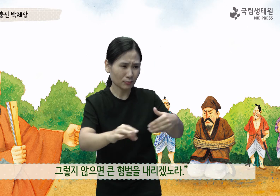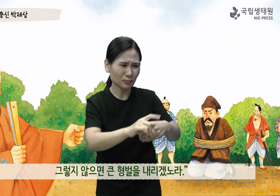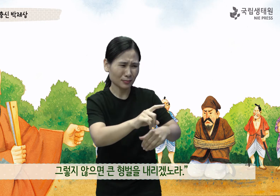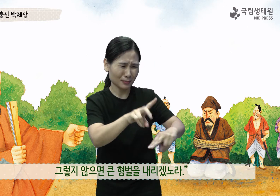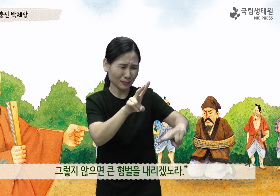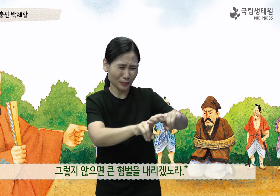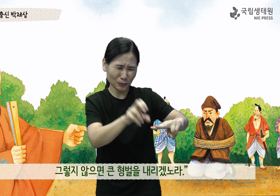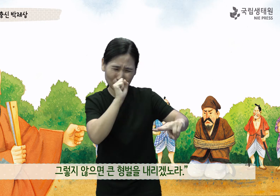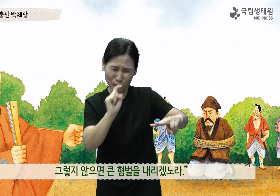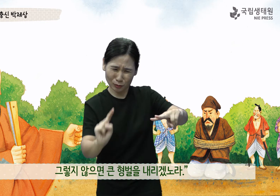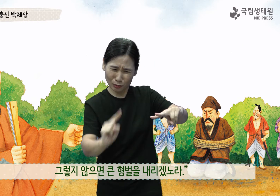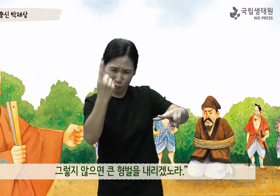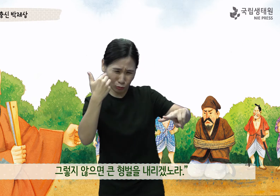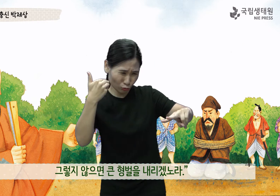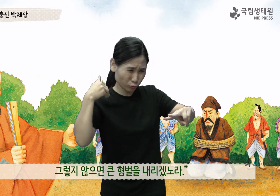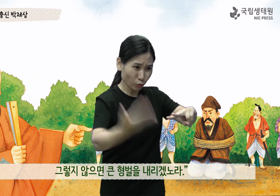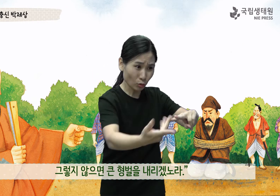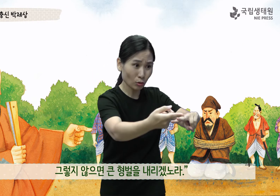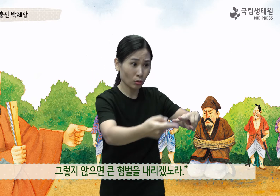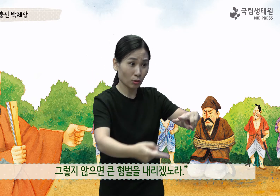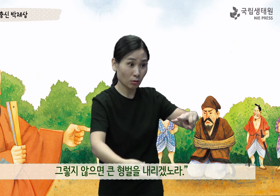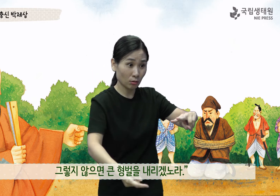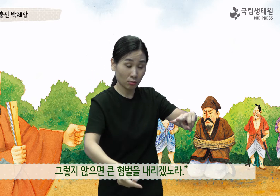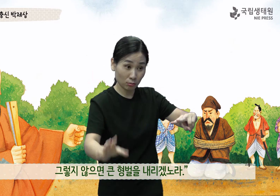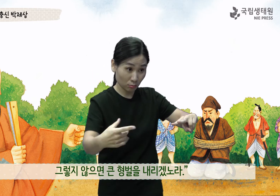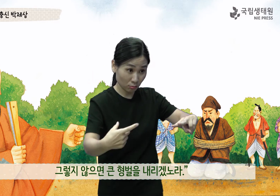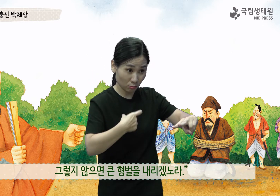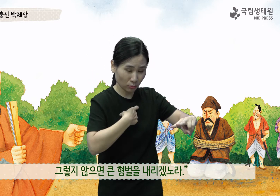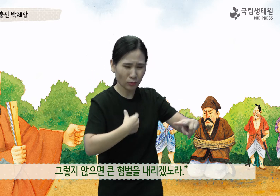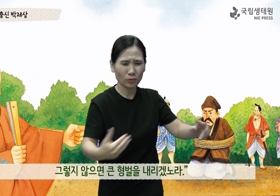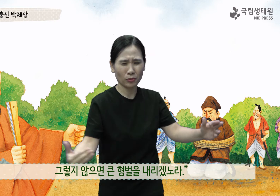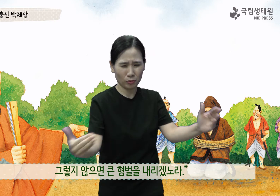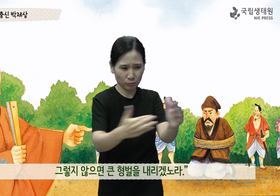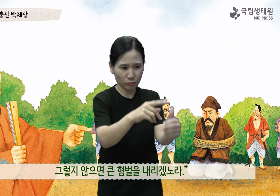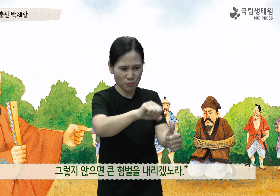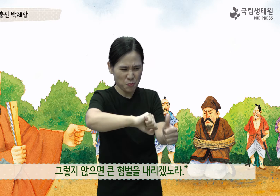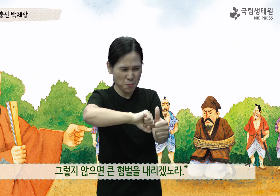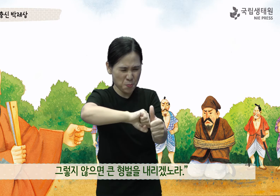그렇지 않으면 큰 형벌을 내리겠노라.